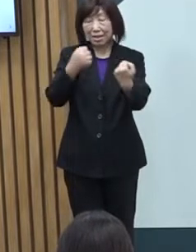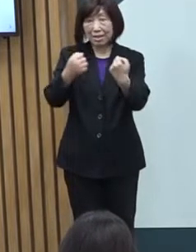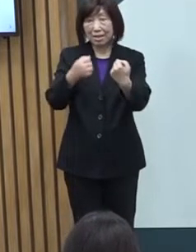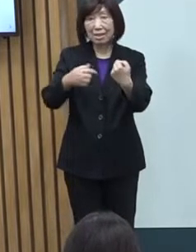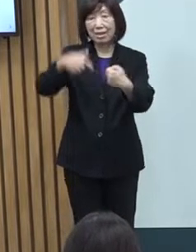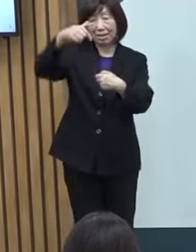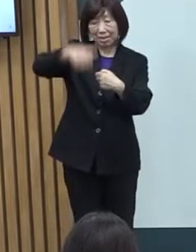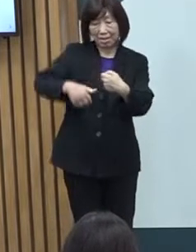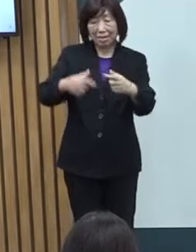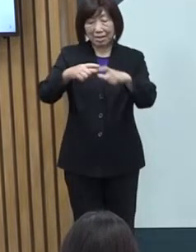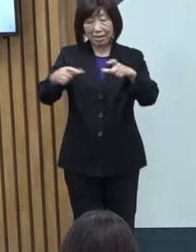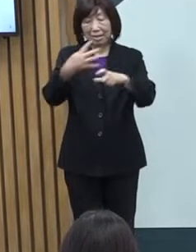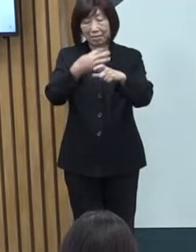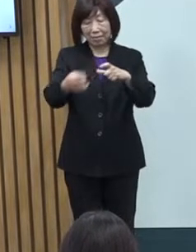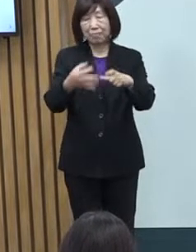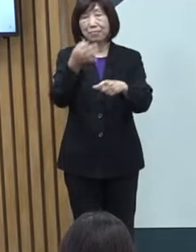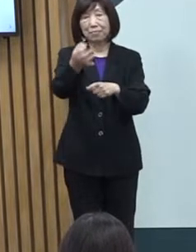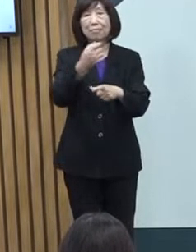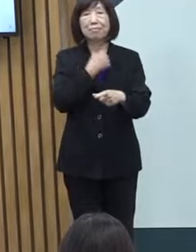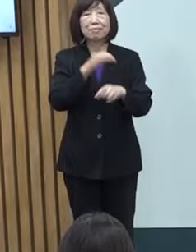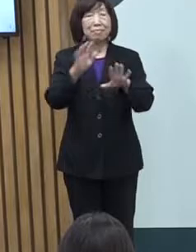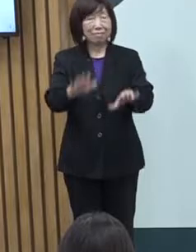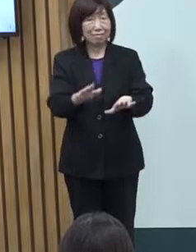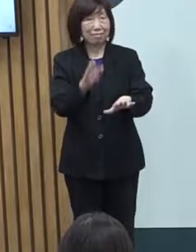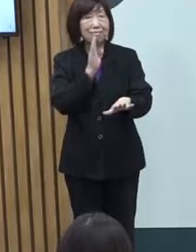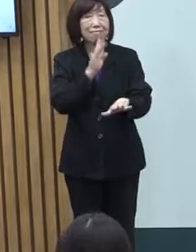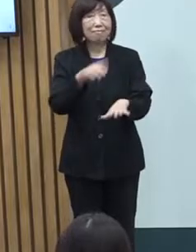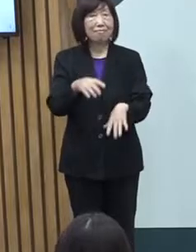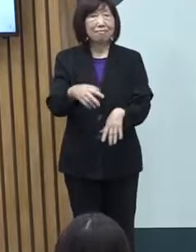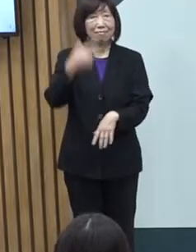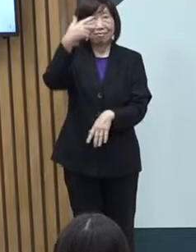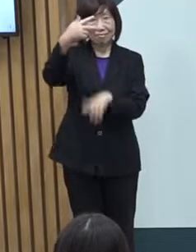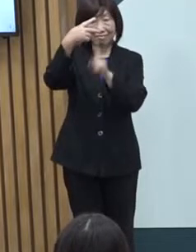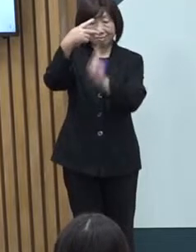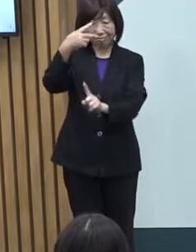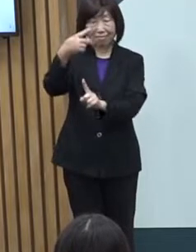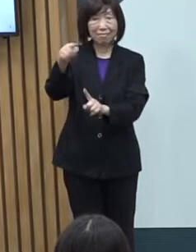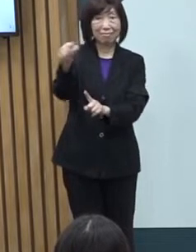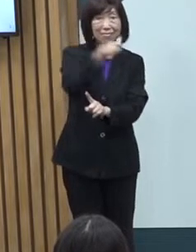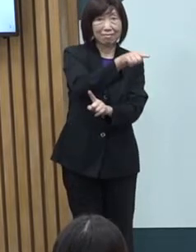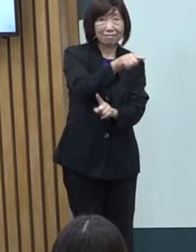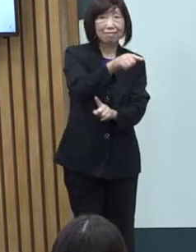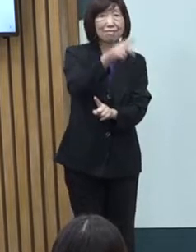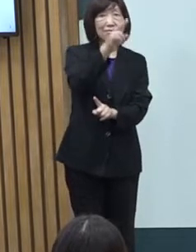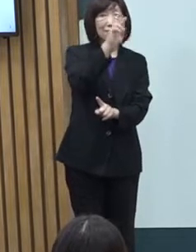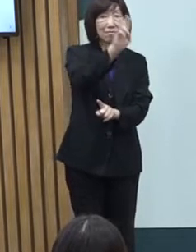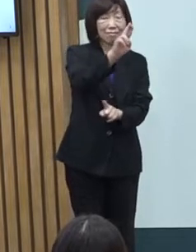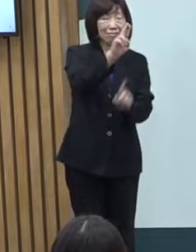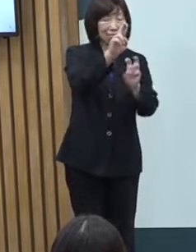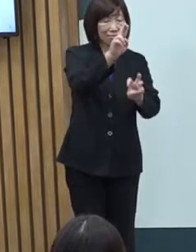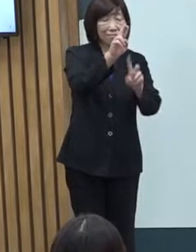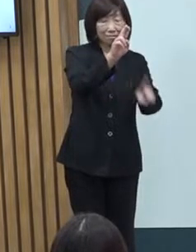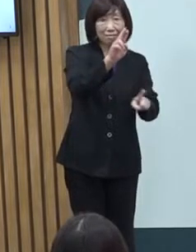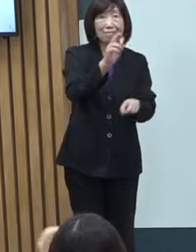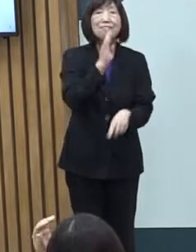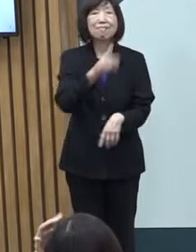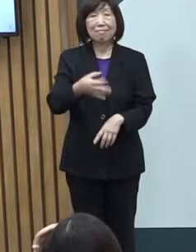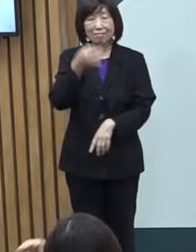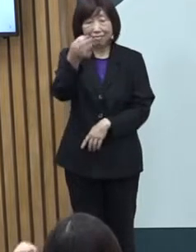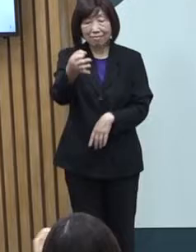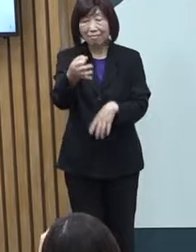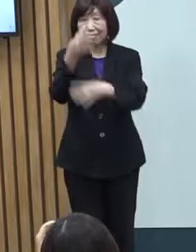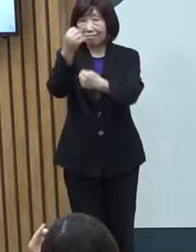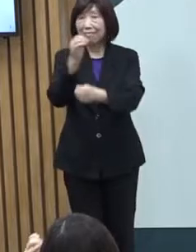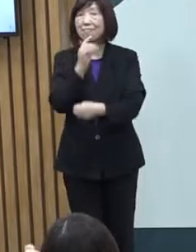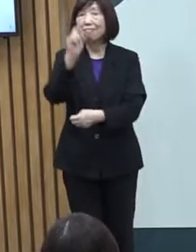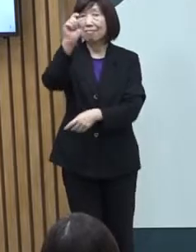税。那我们这次开征的课税所属期间是7月1号到12月31号，缴纳日期呢是10月1号到